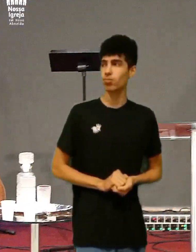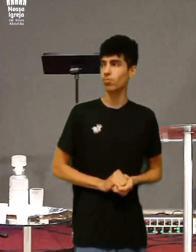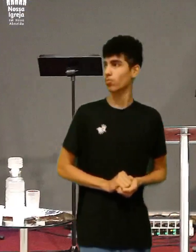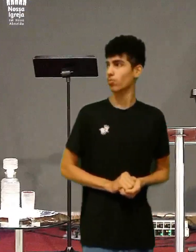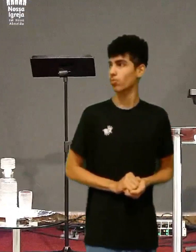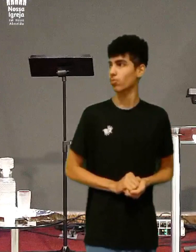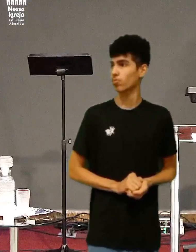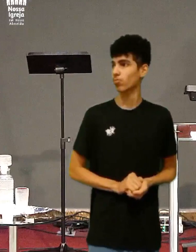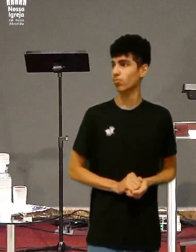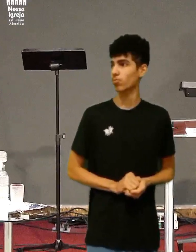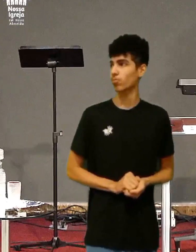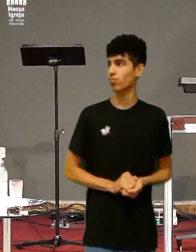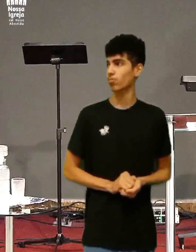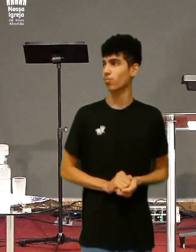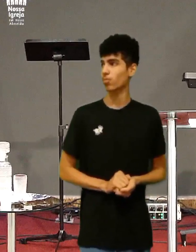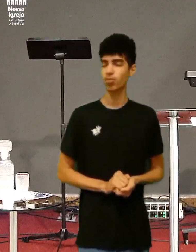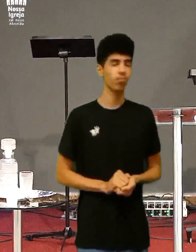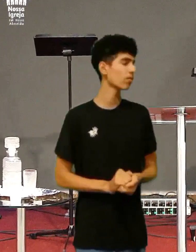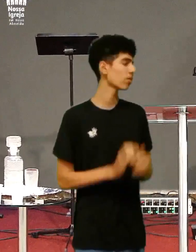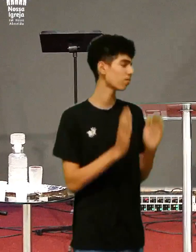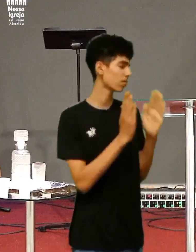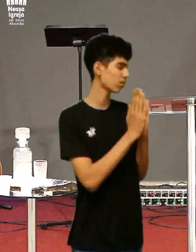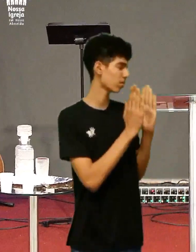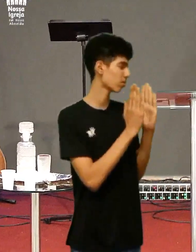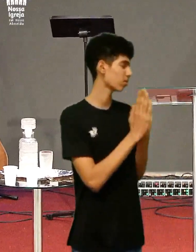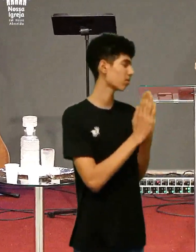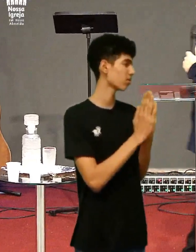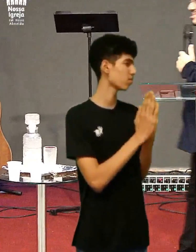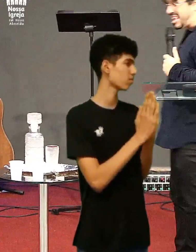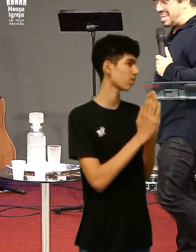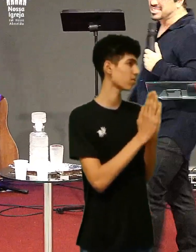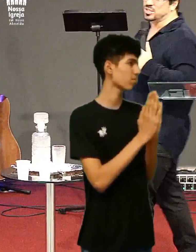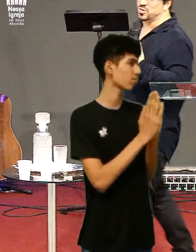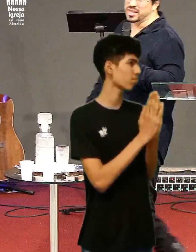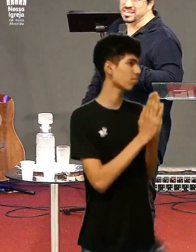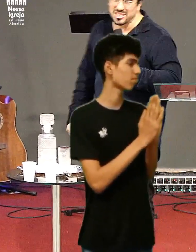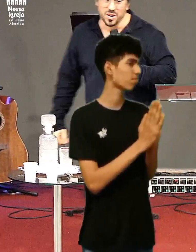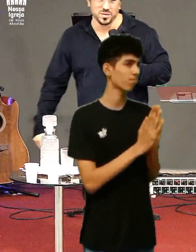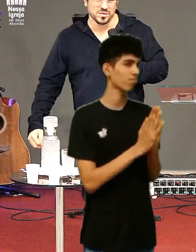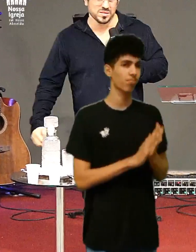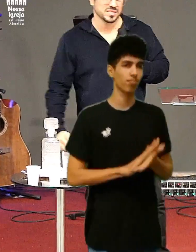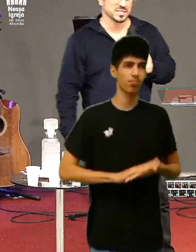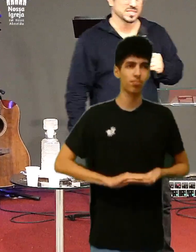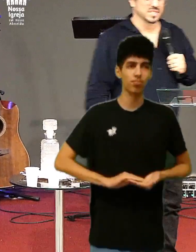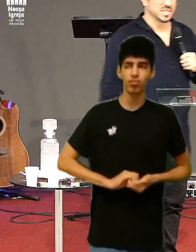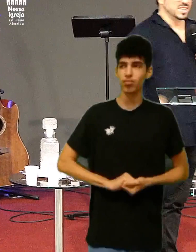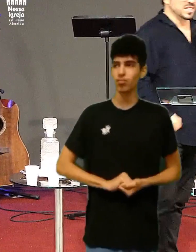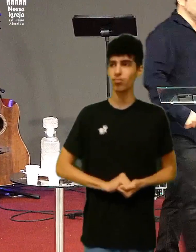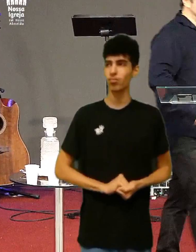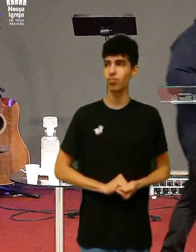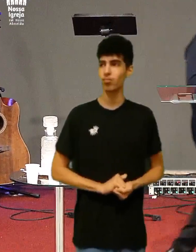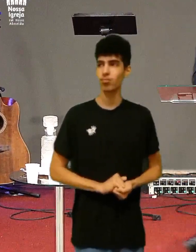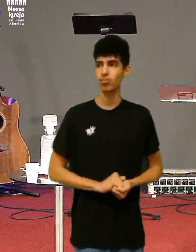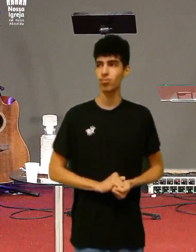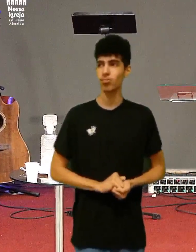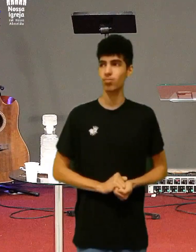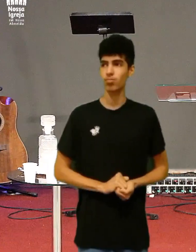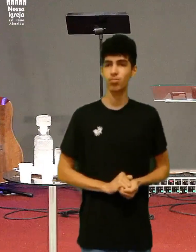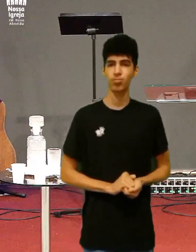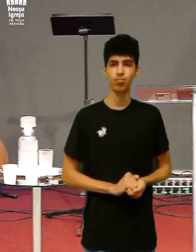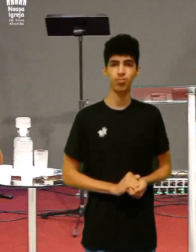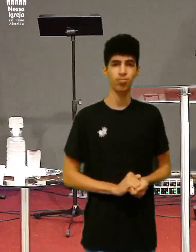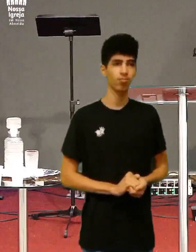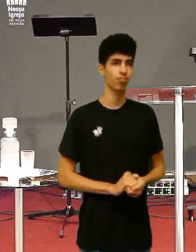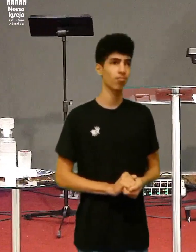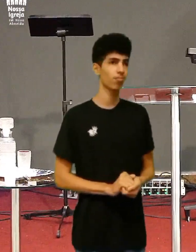levante a sua voz, levante a sua voz. Torne mais intensa a sua oração. Torne mais intensa